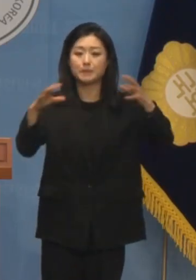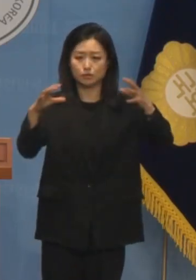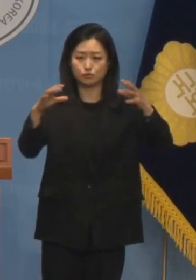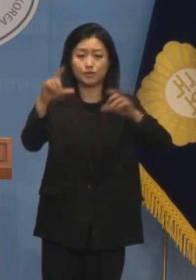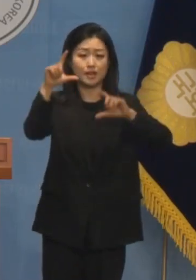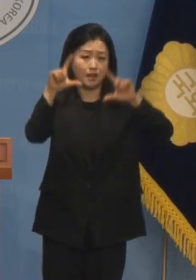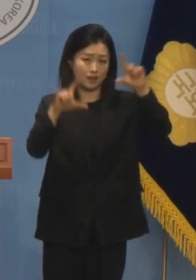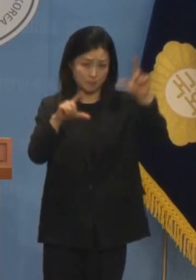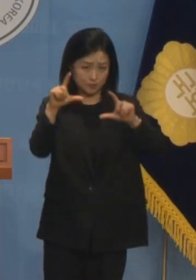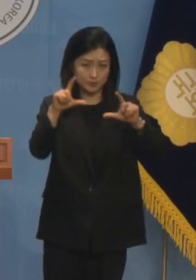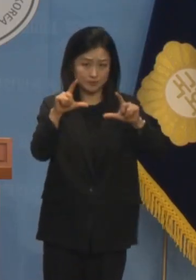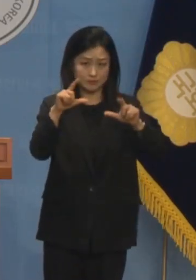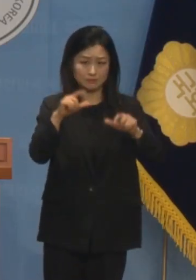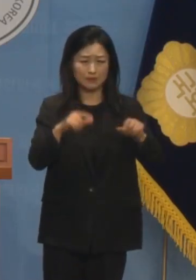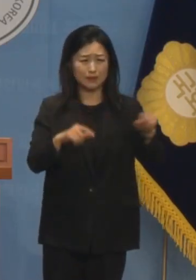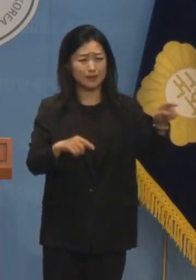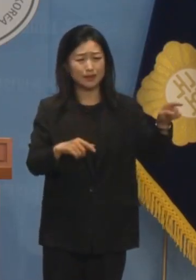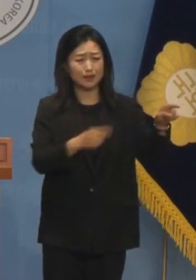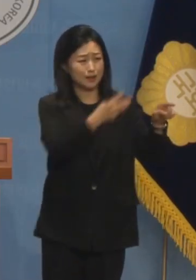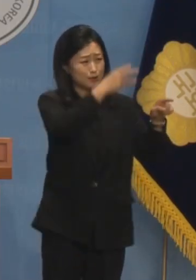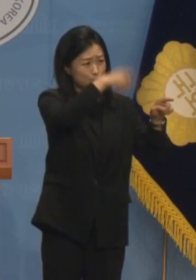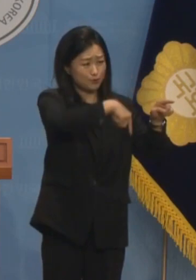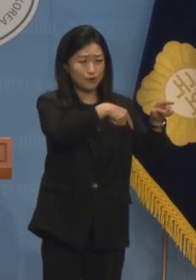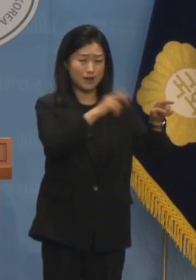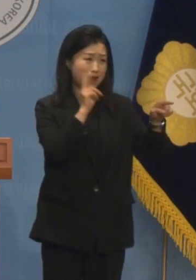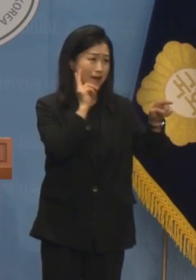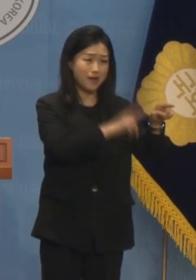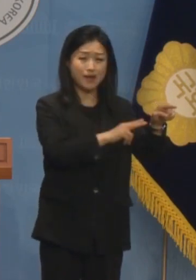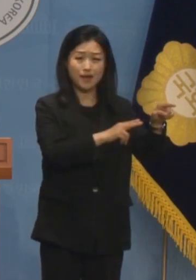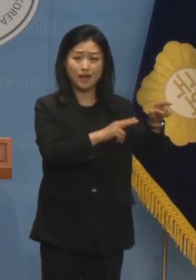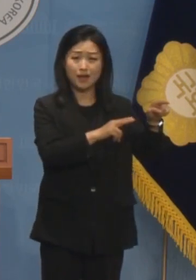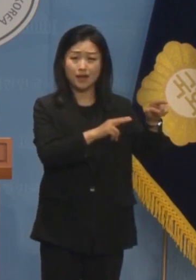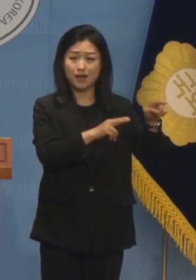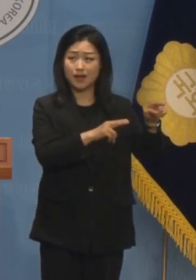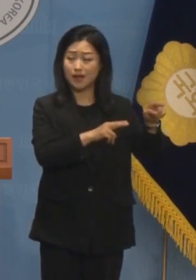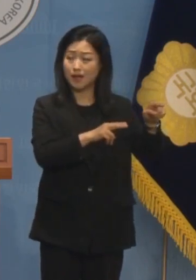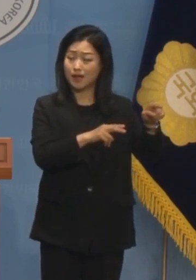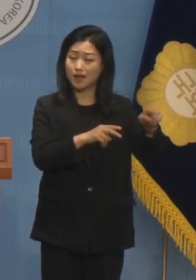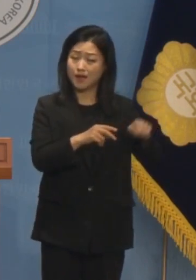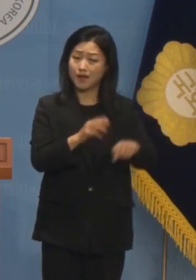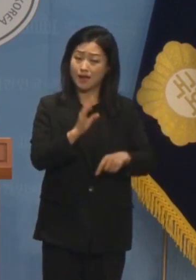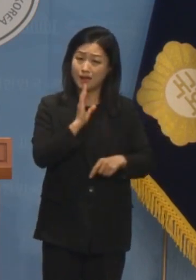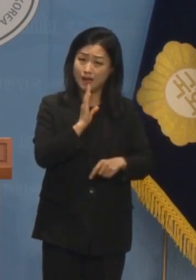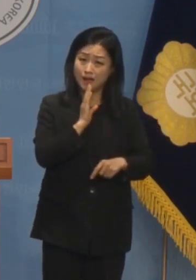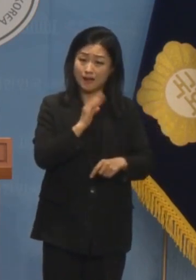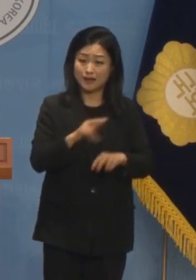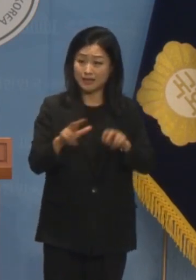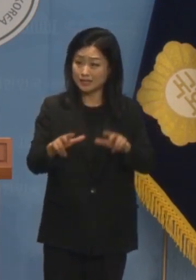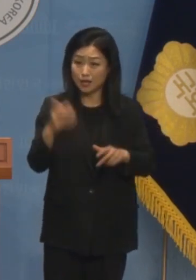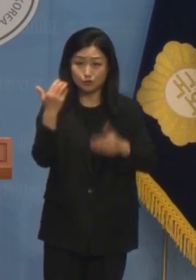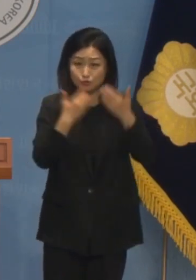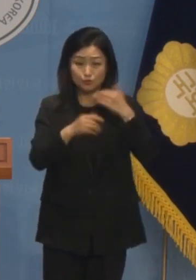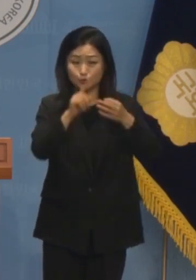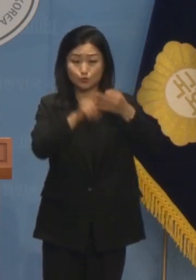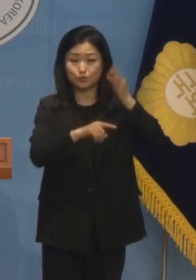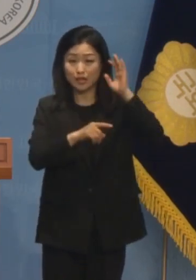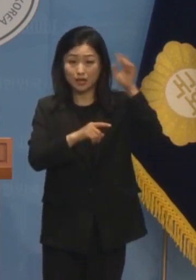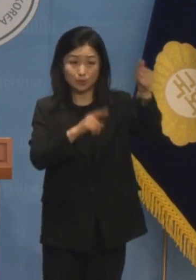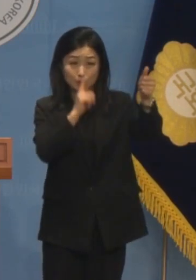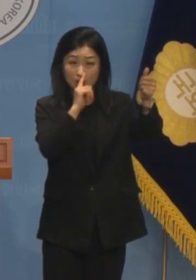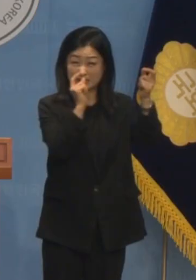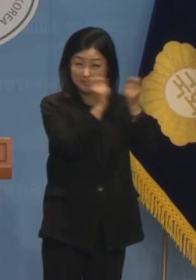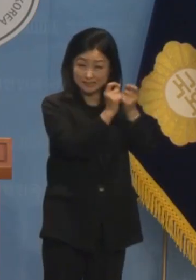민주주의의 수준이라는 겁니다. 그런데 눈 떠보니 후진국이 돼버렸습니다. 이젠 누구도 윤 대통령과